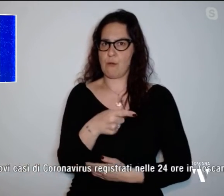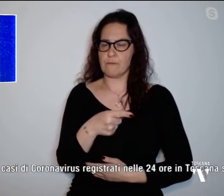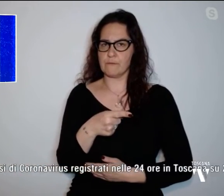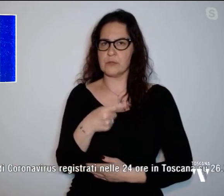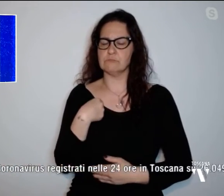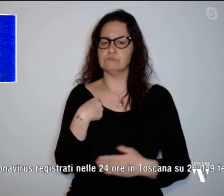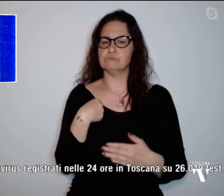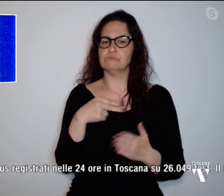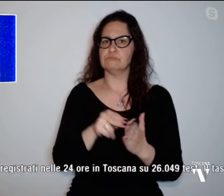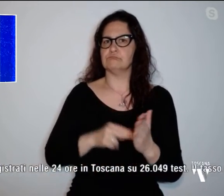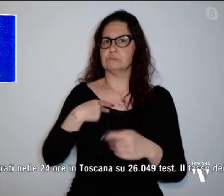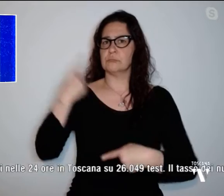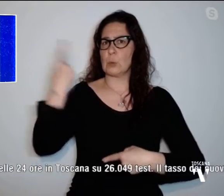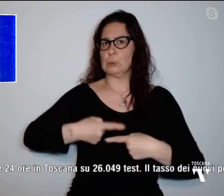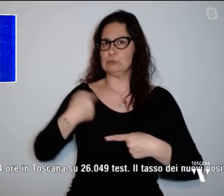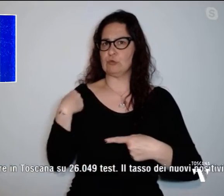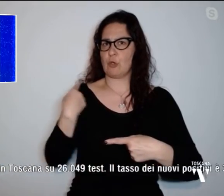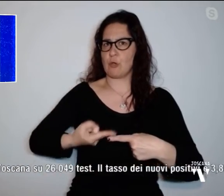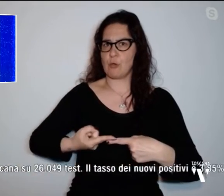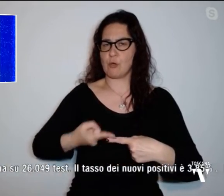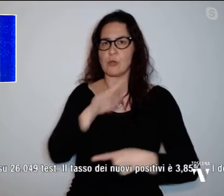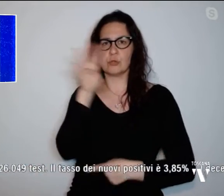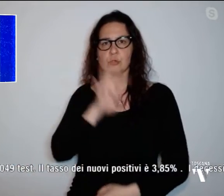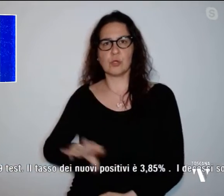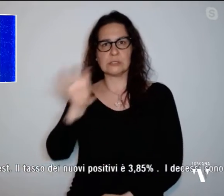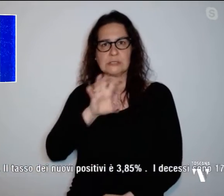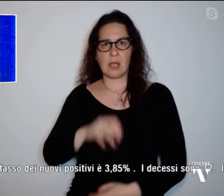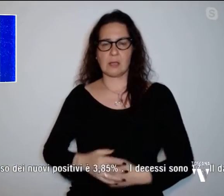registrati nelle 24 ore in Toscana su